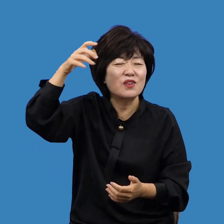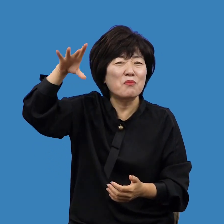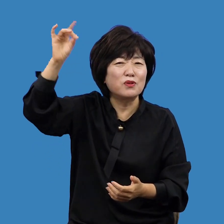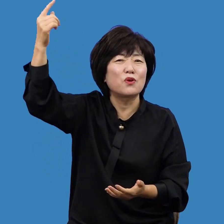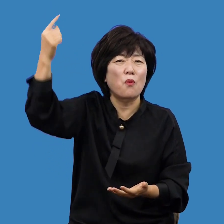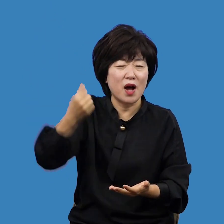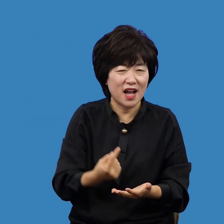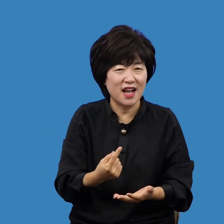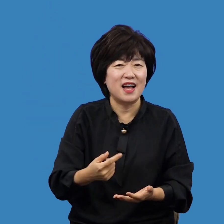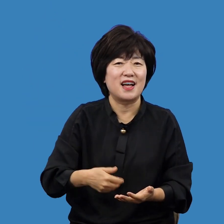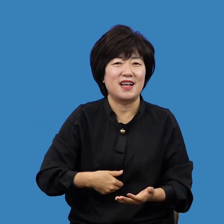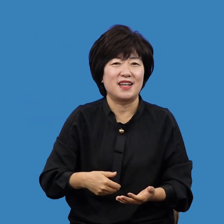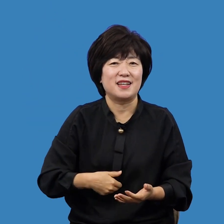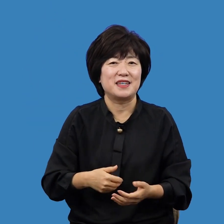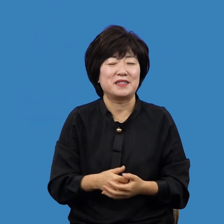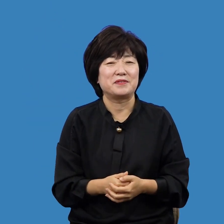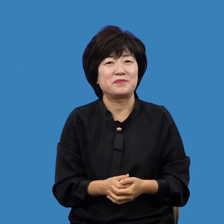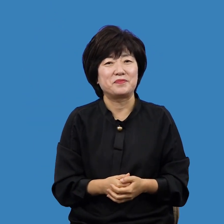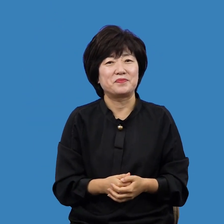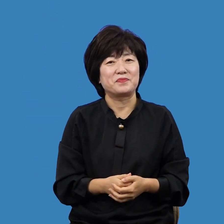돼.